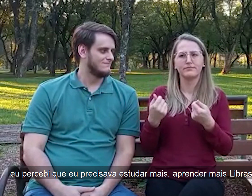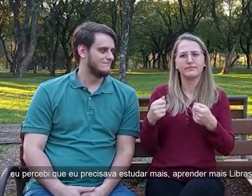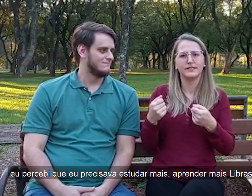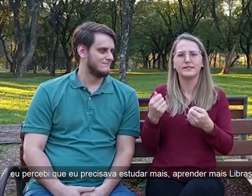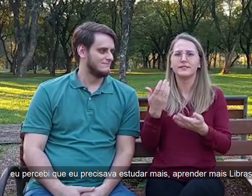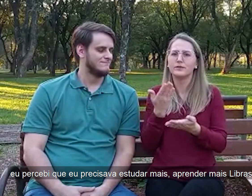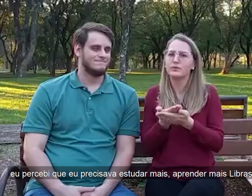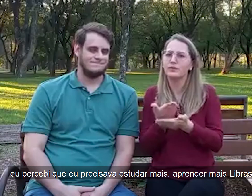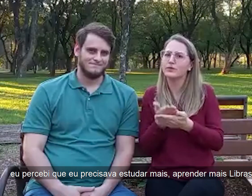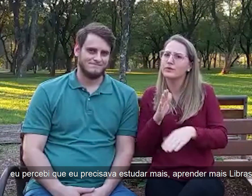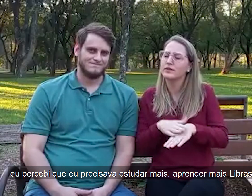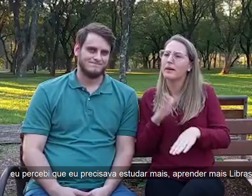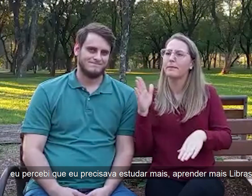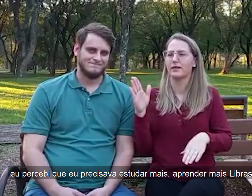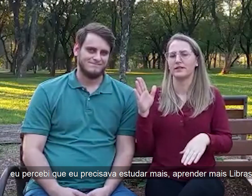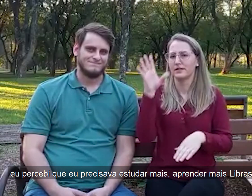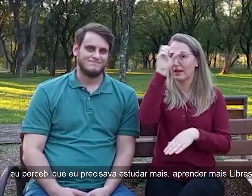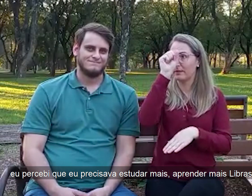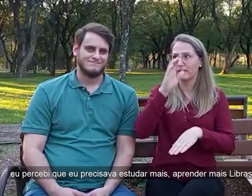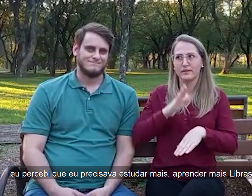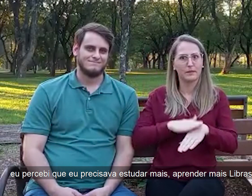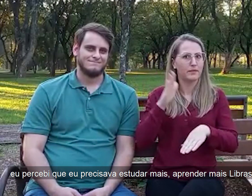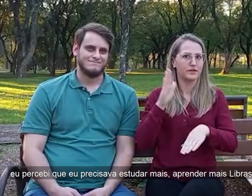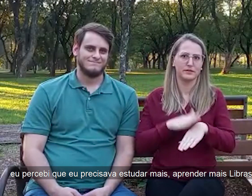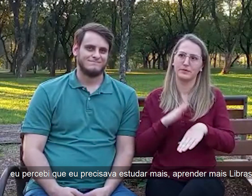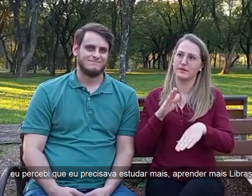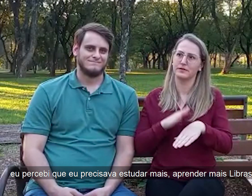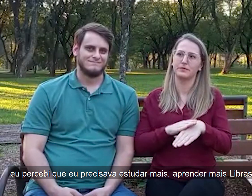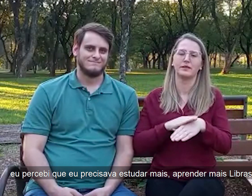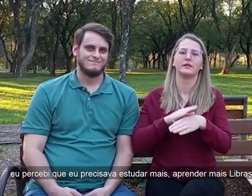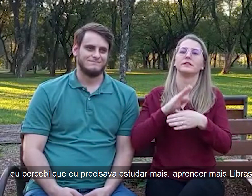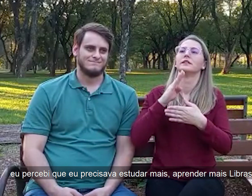precisava estudar mais, aprender mais Libras.